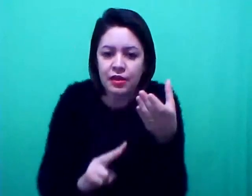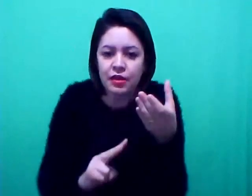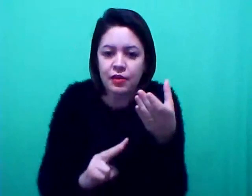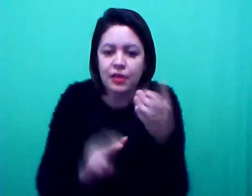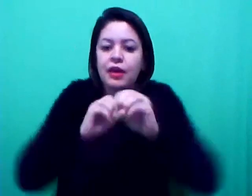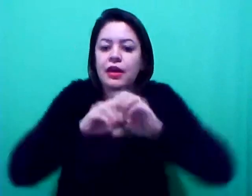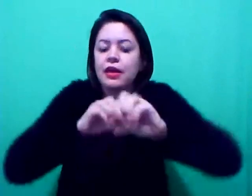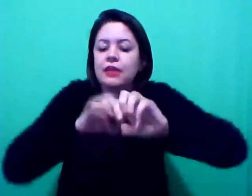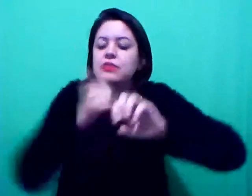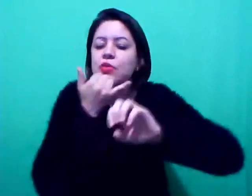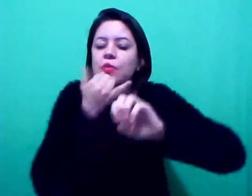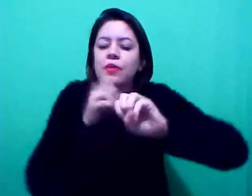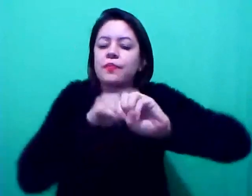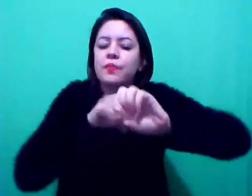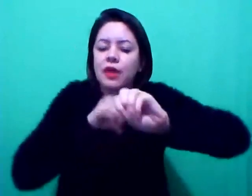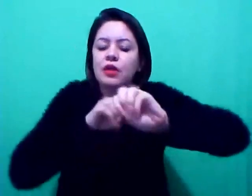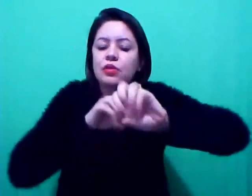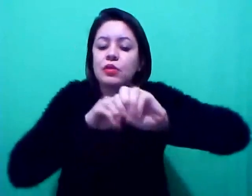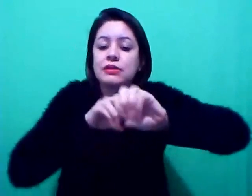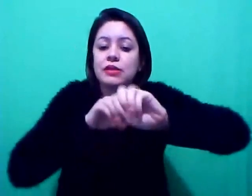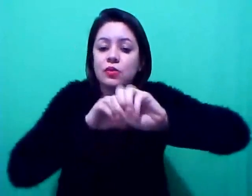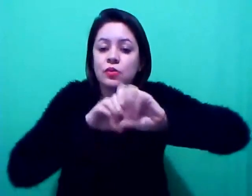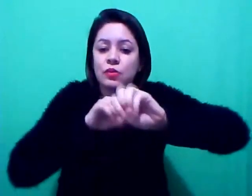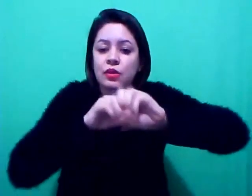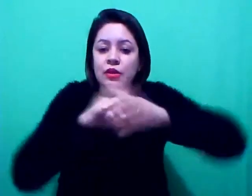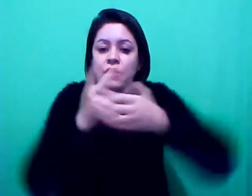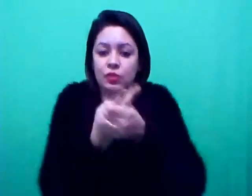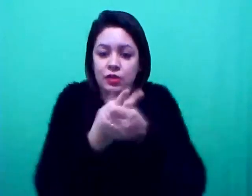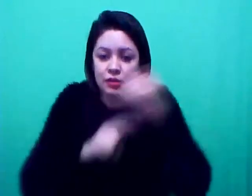Que sejam criadas escolas bilíngues, que seja ensinado,